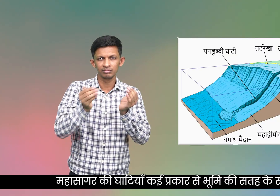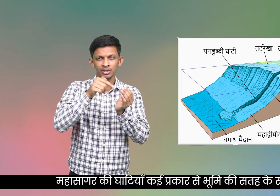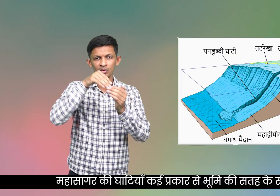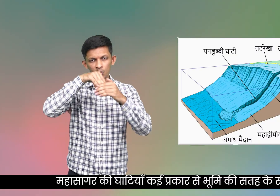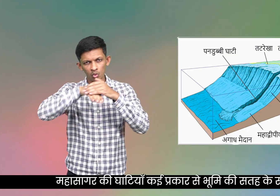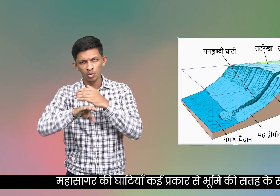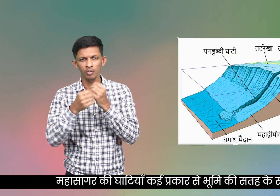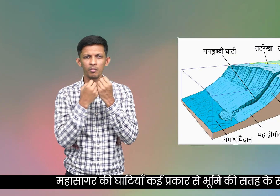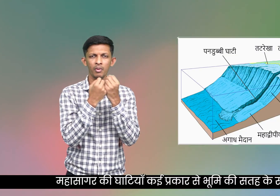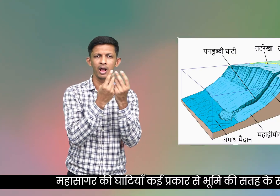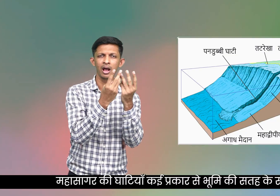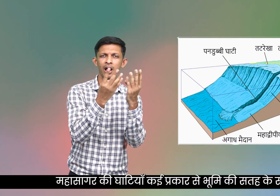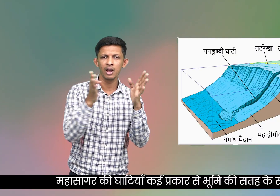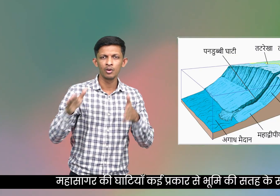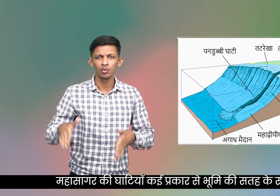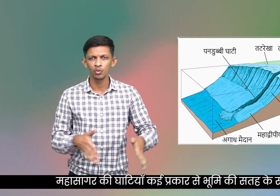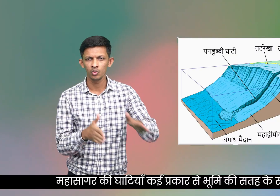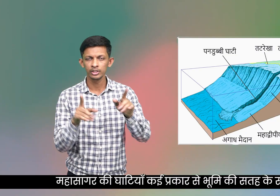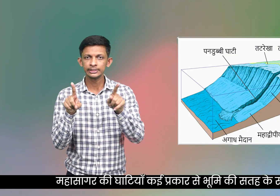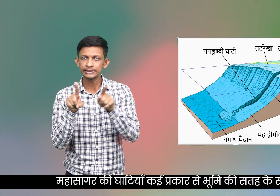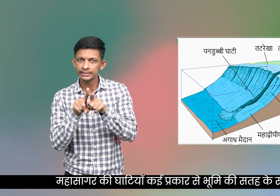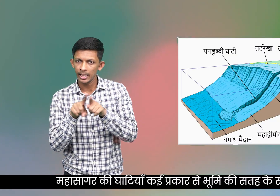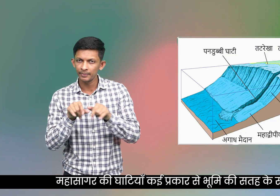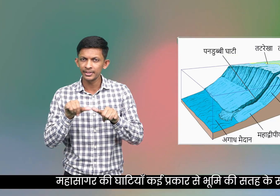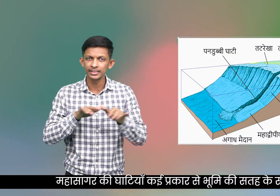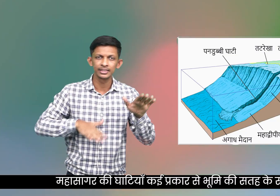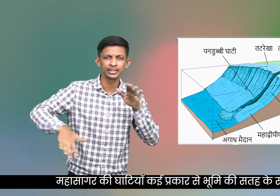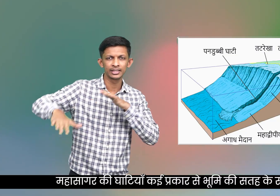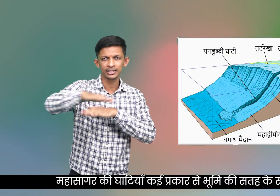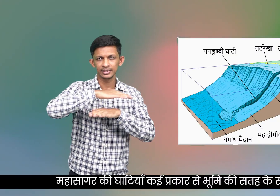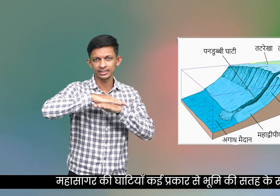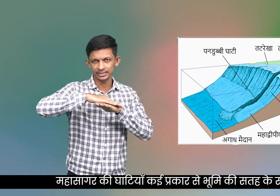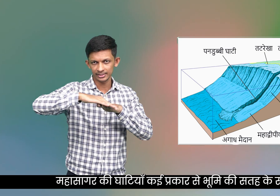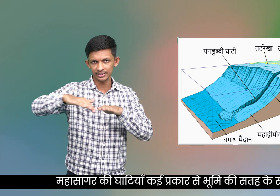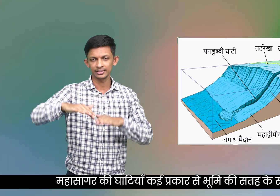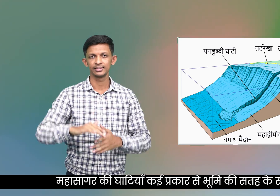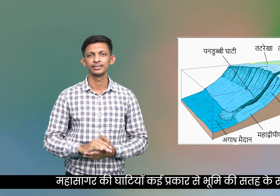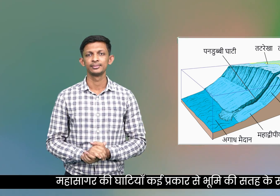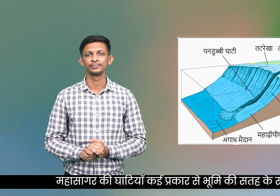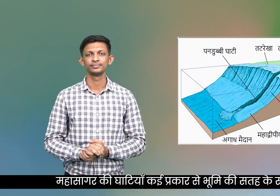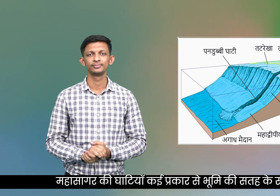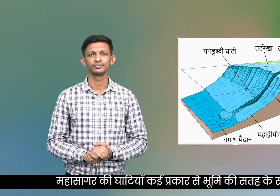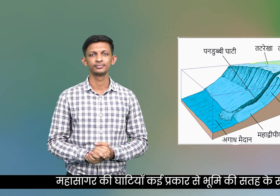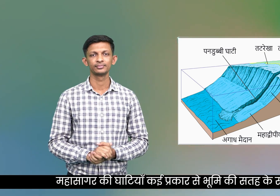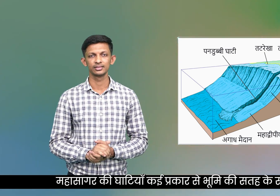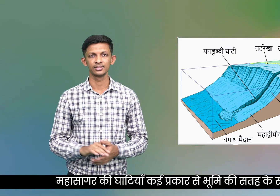महासागर की घाटियां कई प्रकार से भूमि की सतह के समान होती